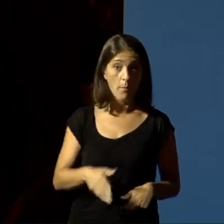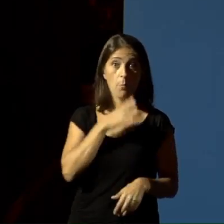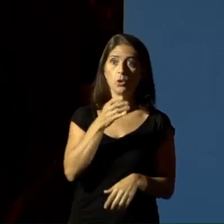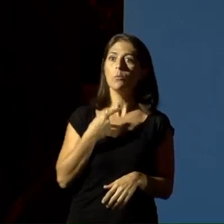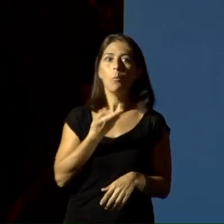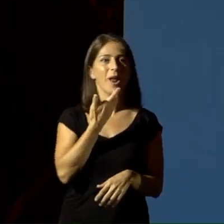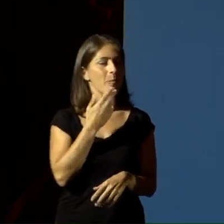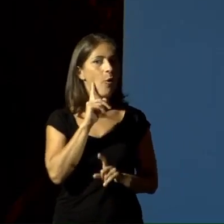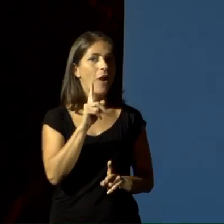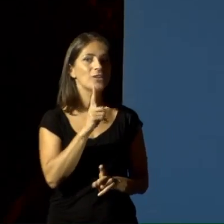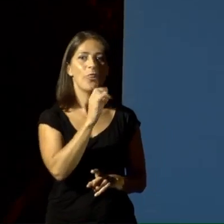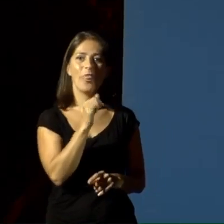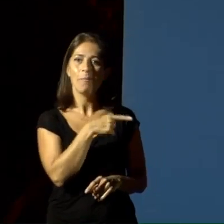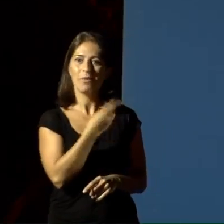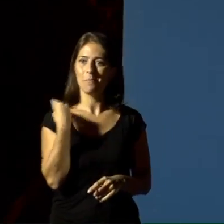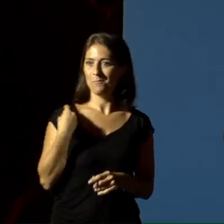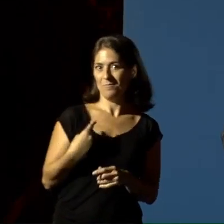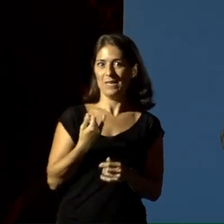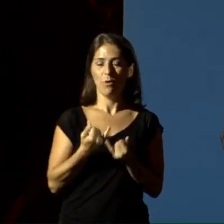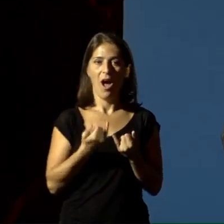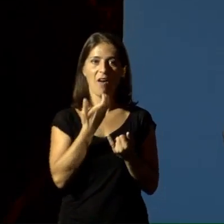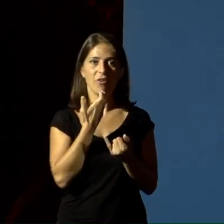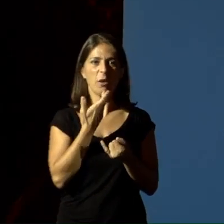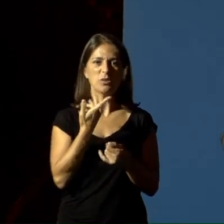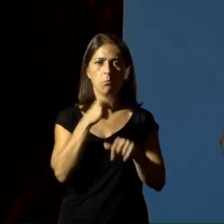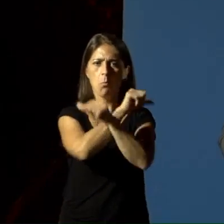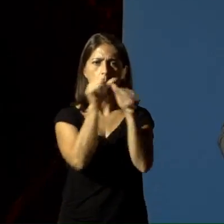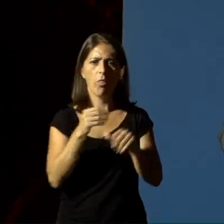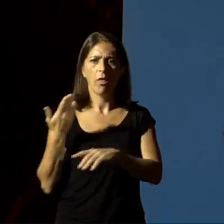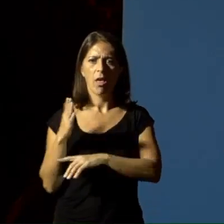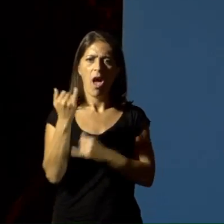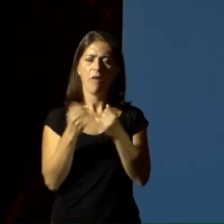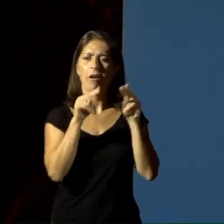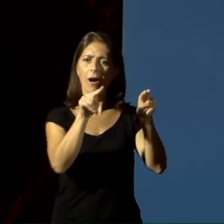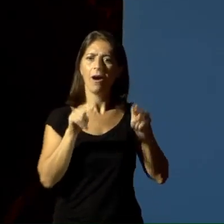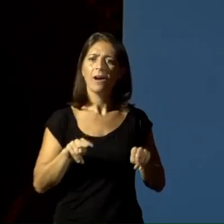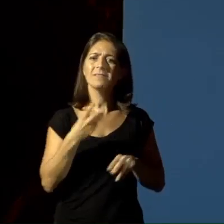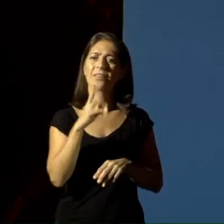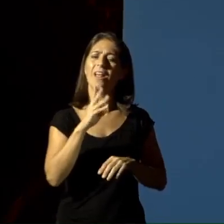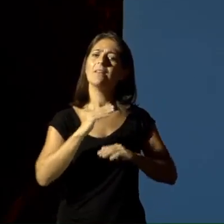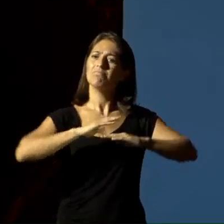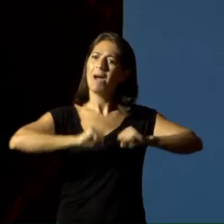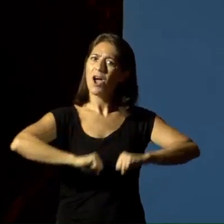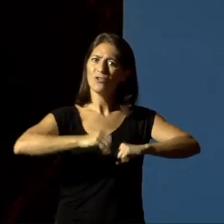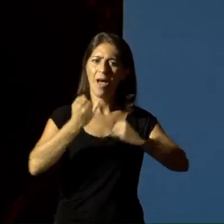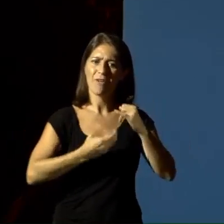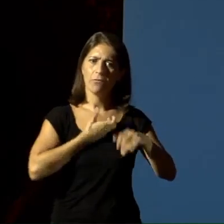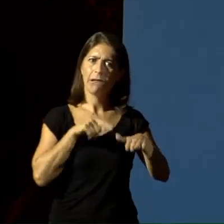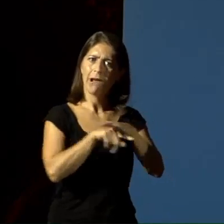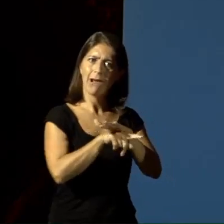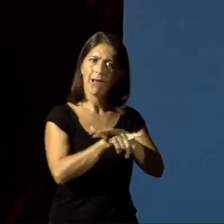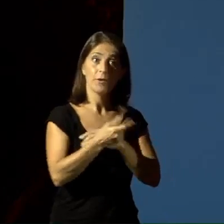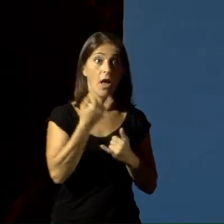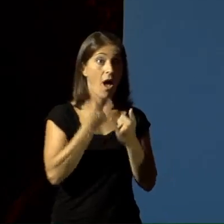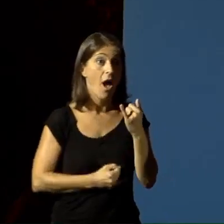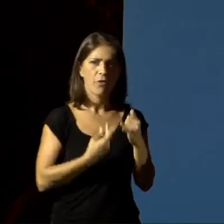Manzaneda no seu concello, xestionando, dando exemplo cunha residencia de terceira idade xestionada directamente polo concello, que é unha das